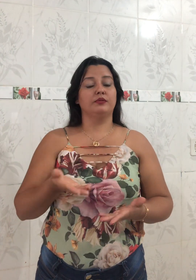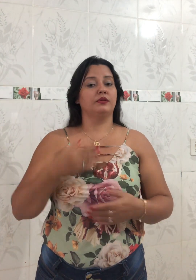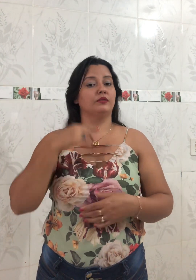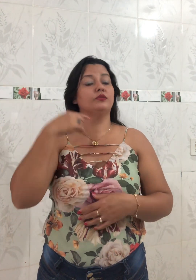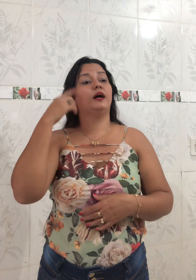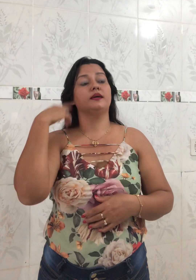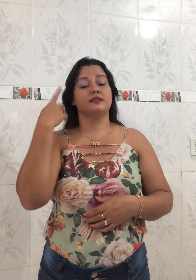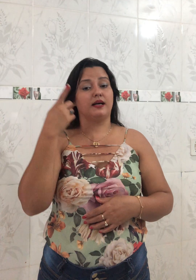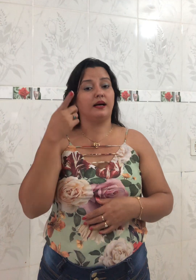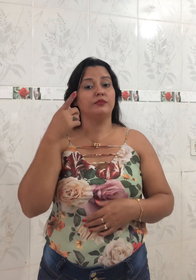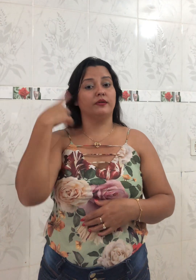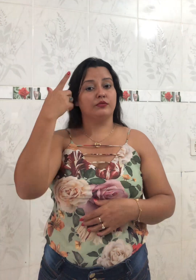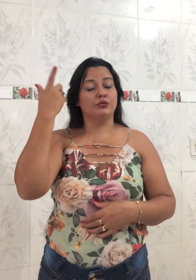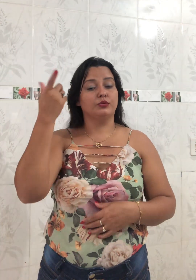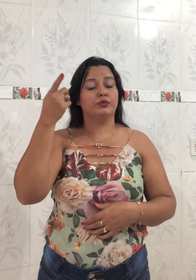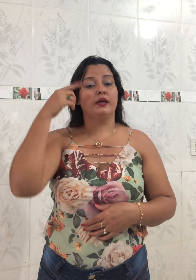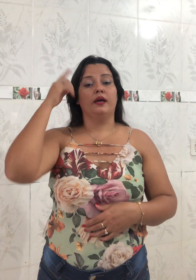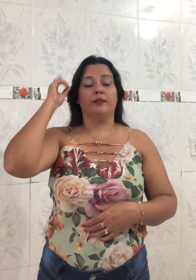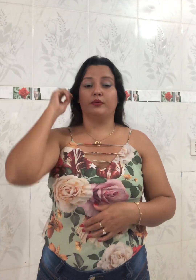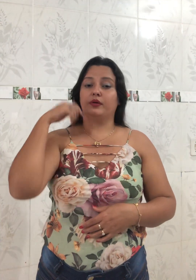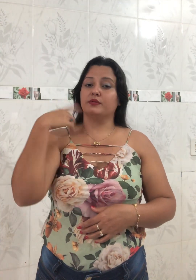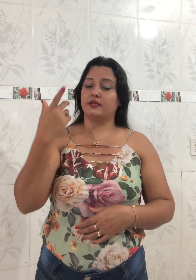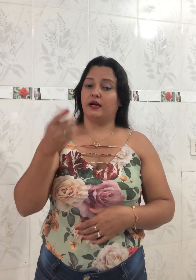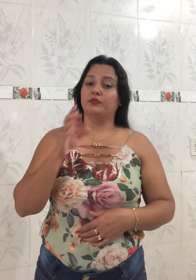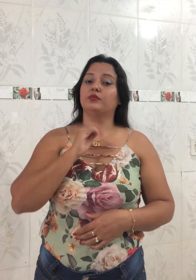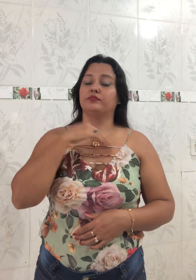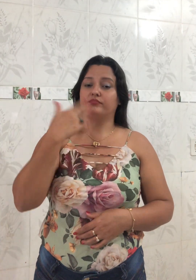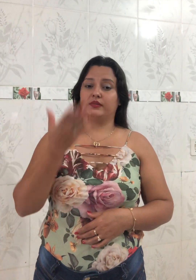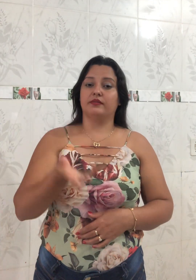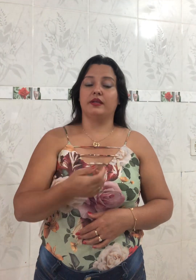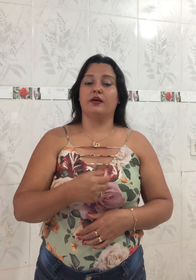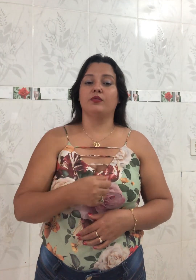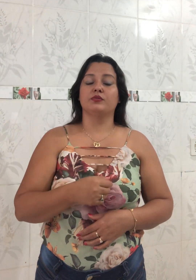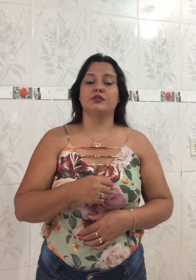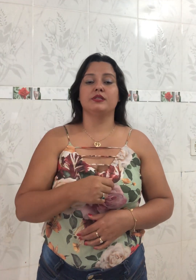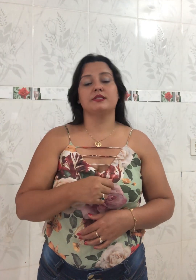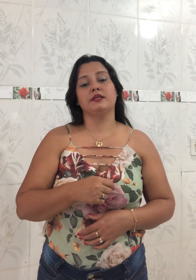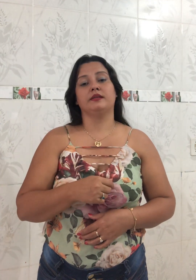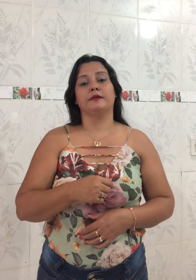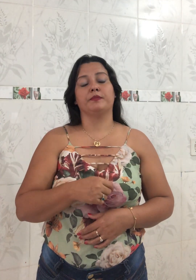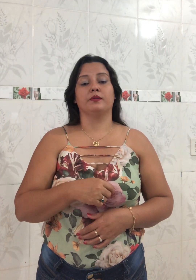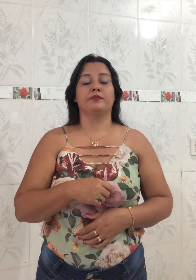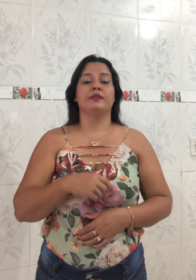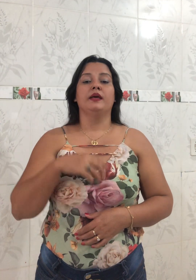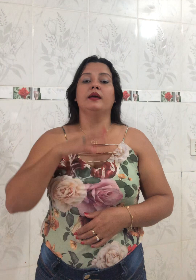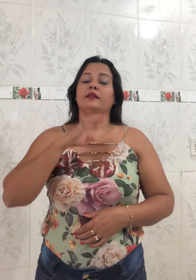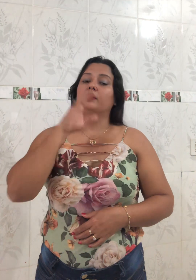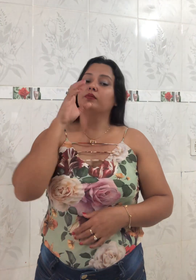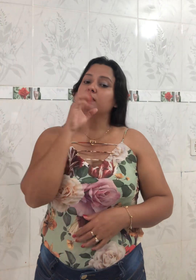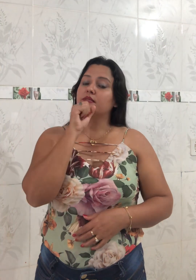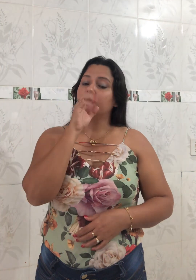então sábado é futuro, porque o sábado tem alguns dias ainda. Então